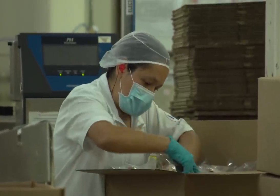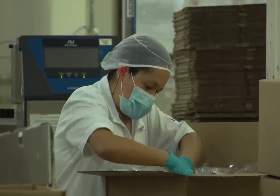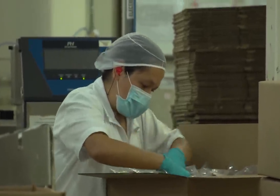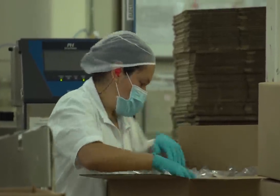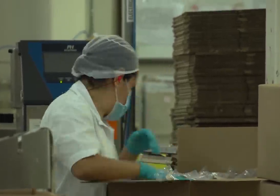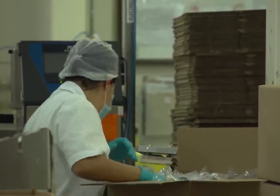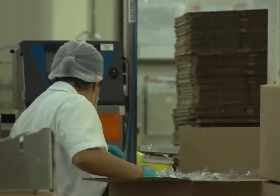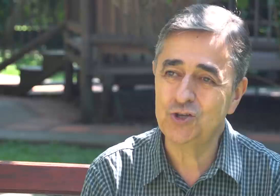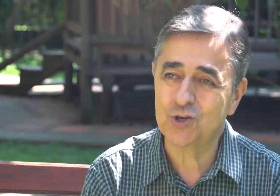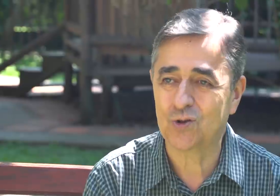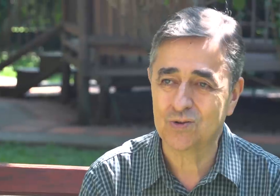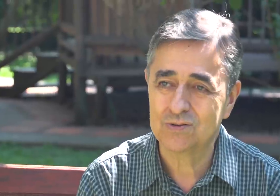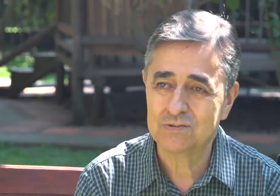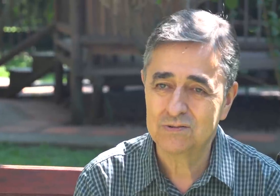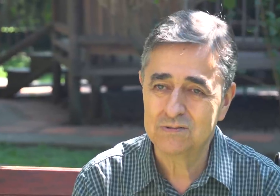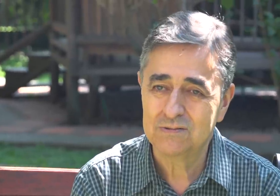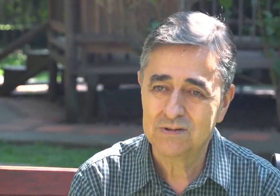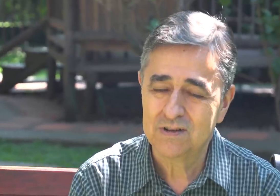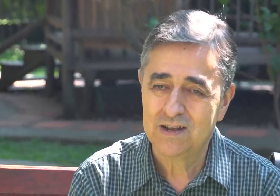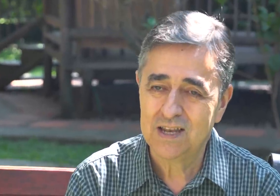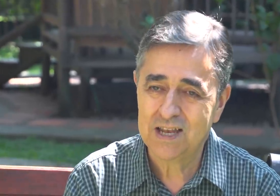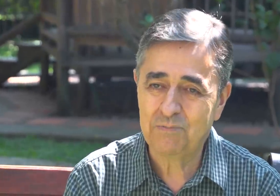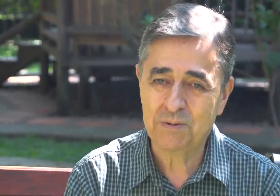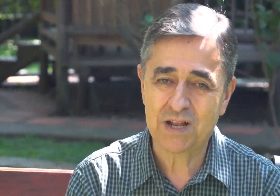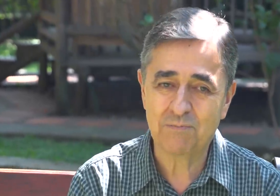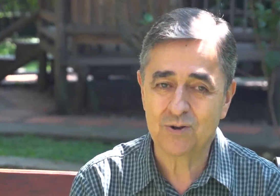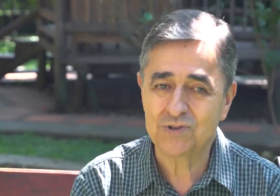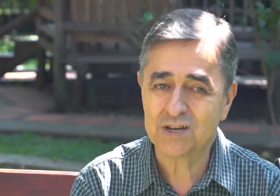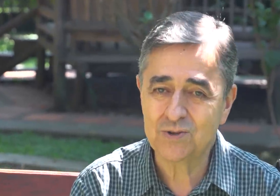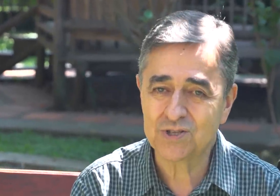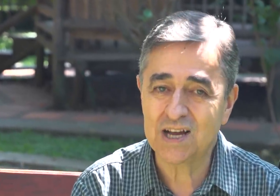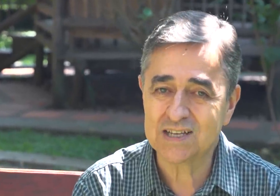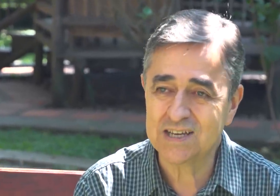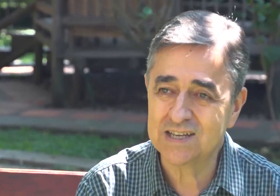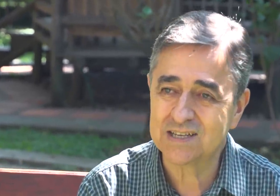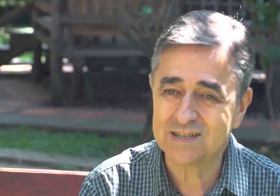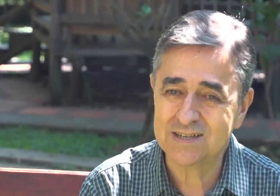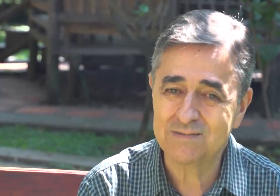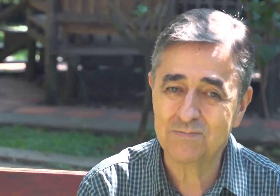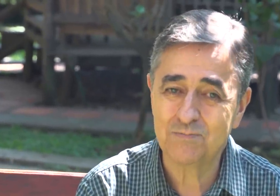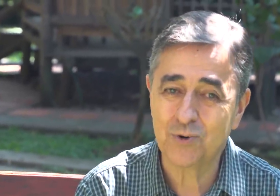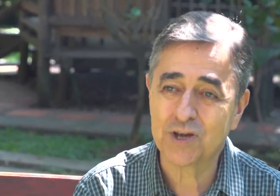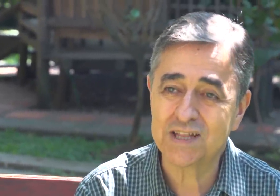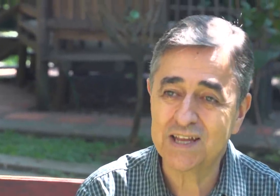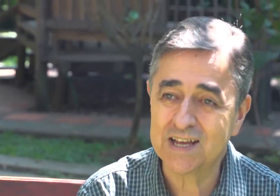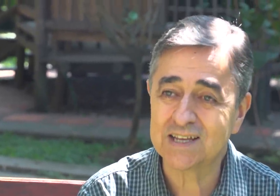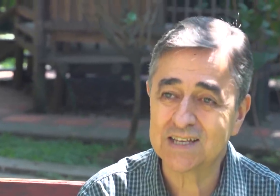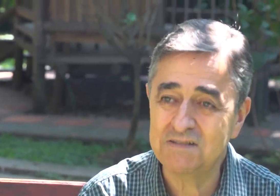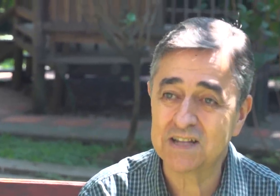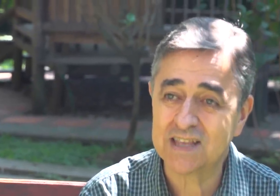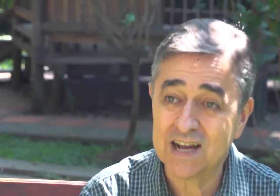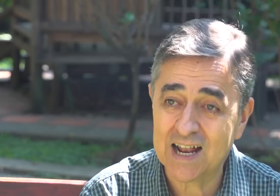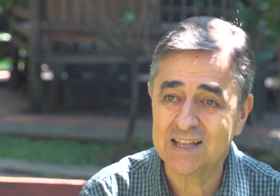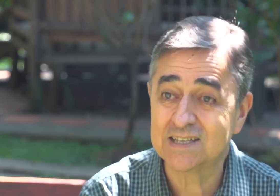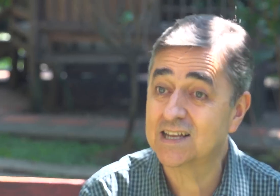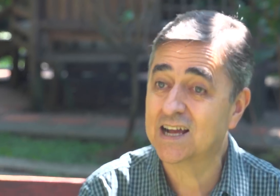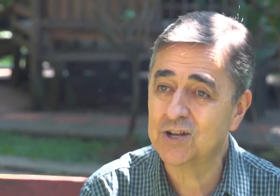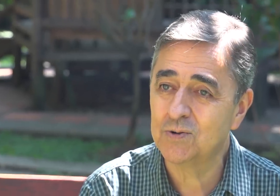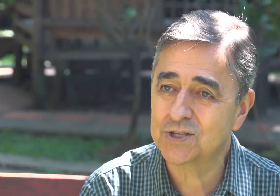grande, soy sordo. La primera pregunta que uno se hace es ¿por qué tiene que escribir tan grande? ¿Será que no lo